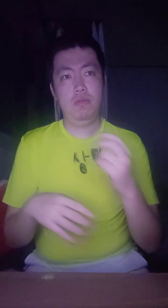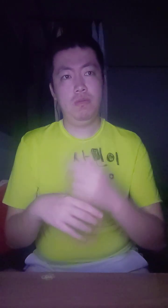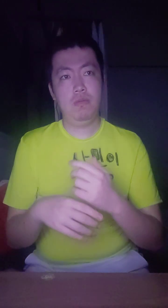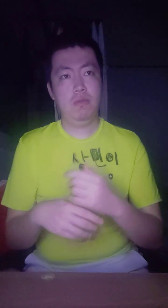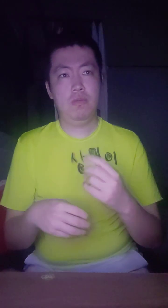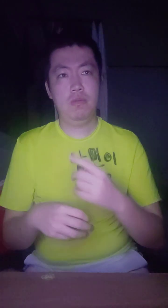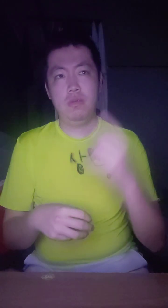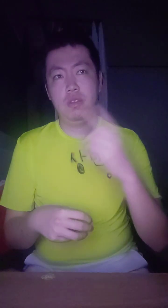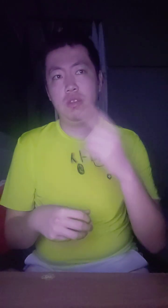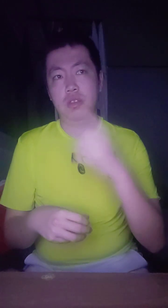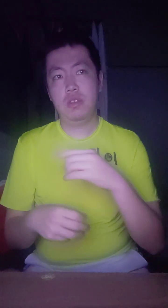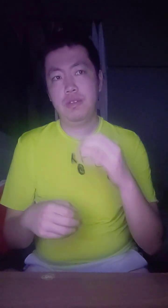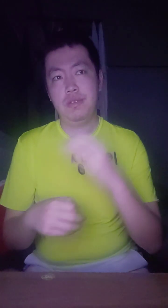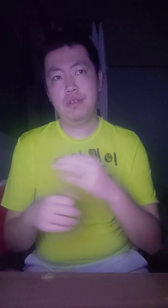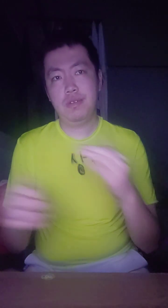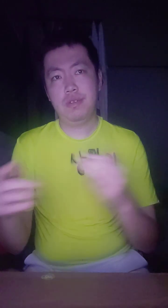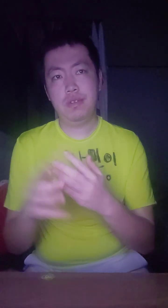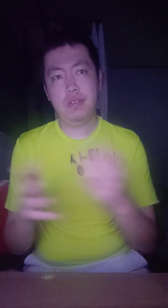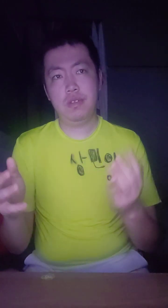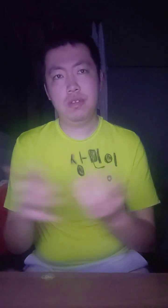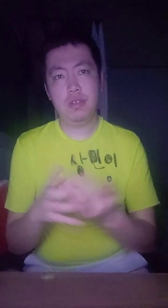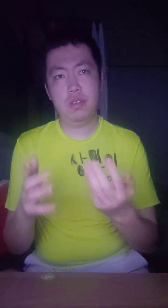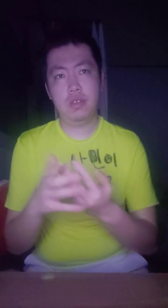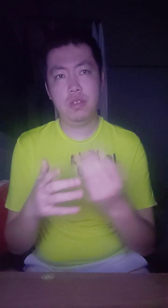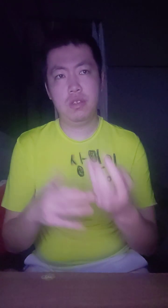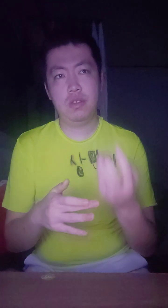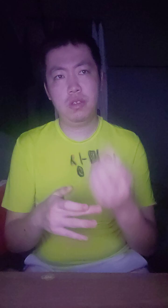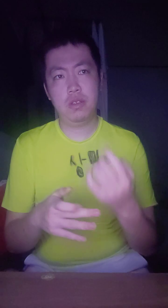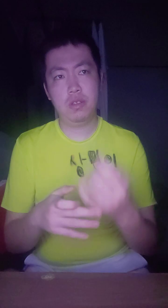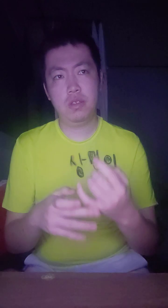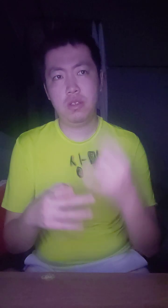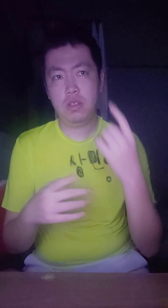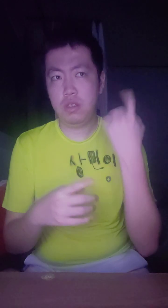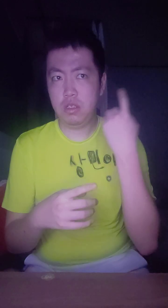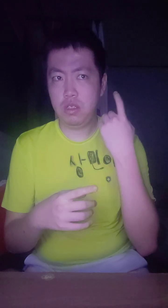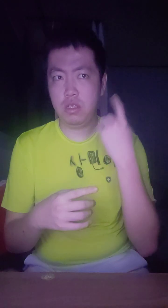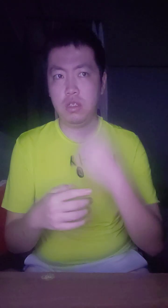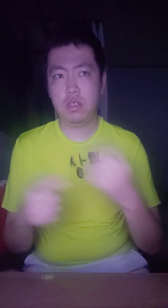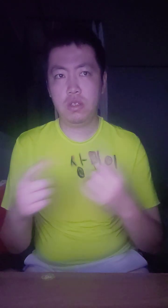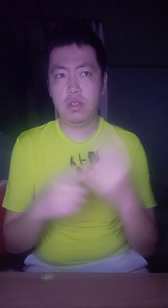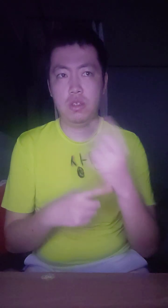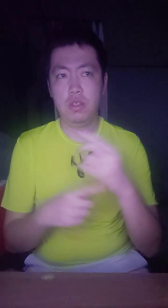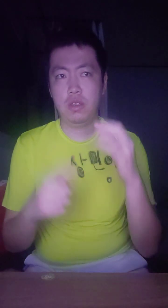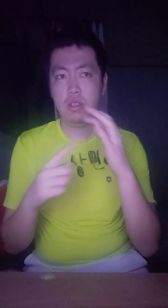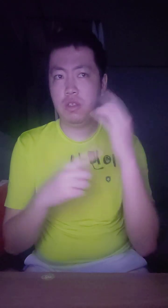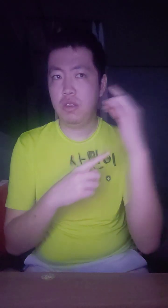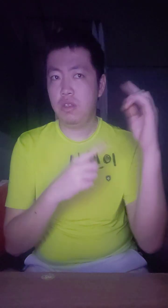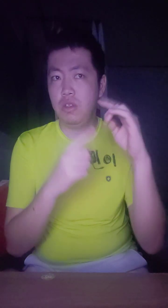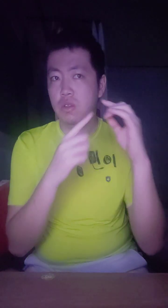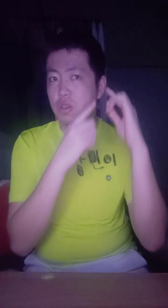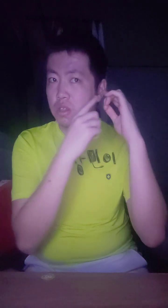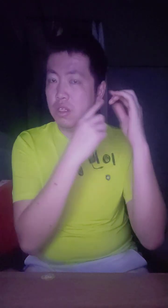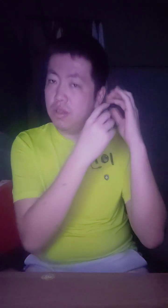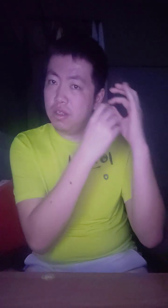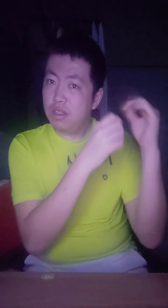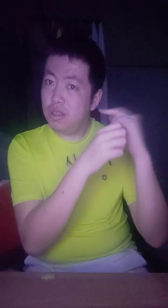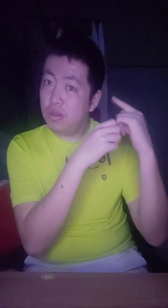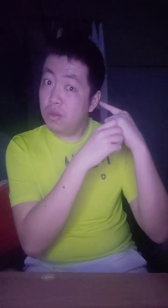대해서는 절차대로 쓴 연차를 문제 삼거나 귀는 잘 들리냐 확인하면서 귀에 체온계를 강제로